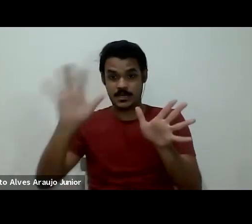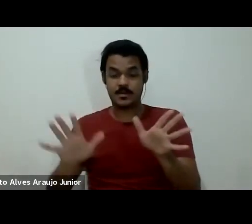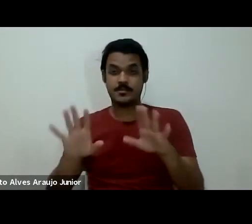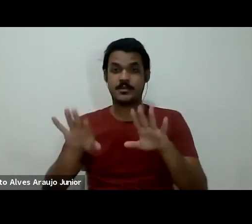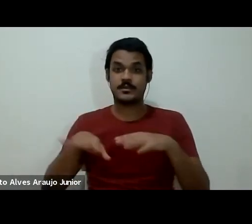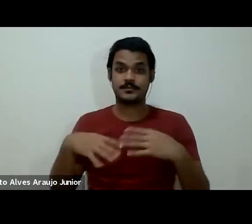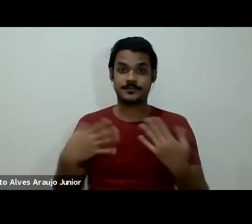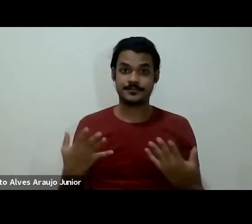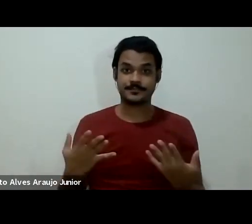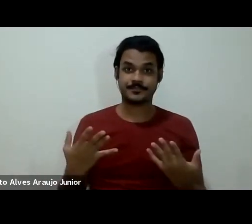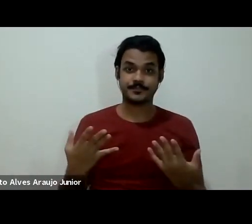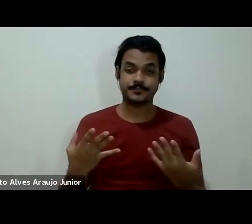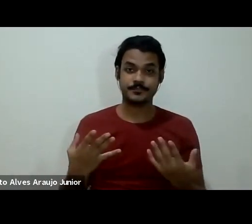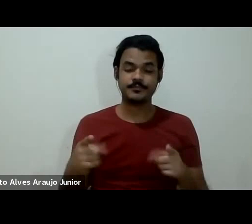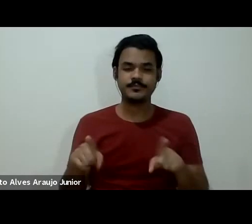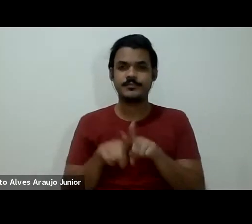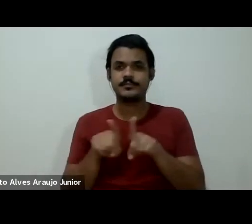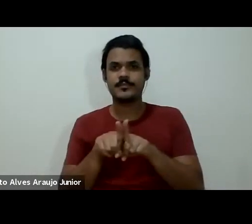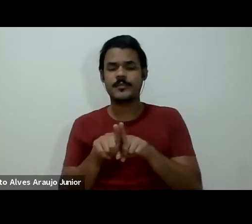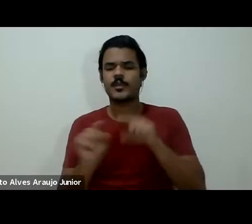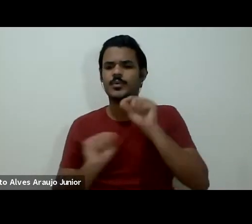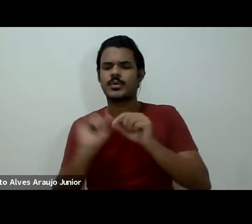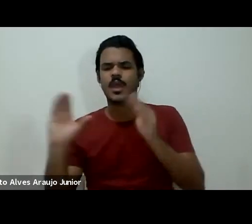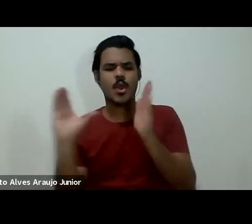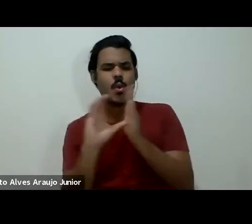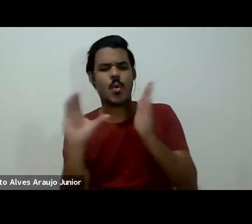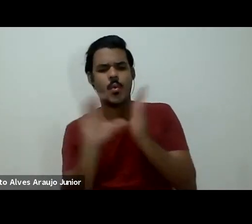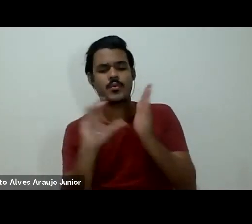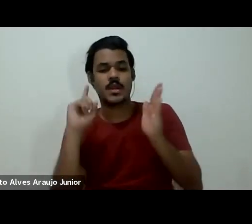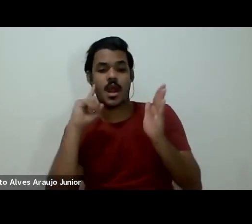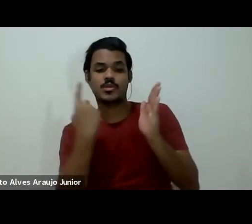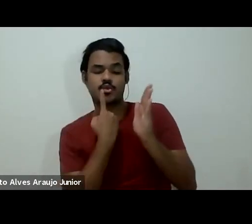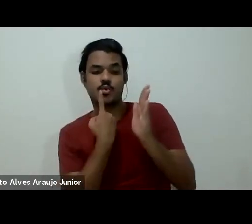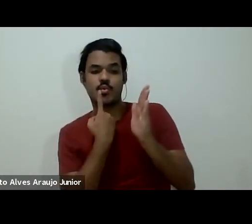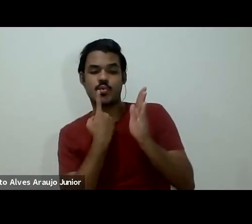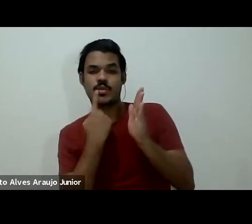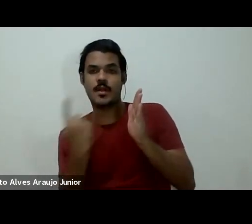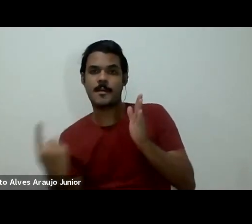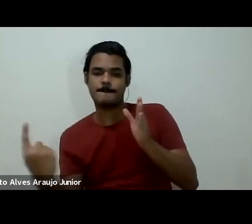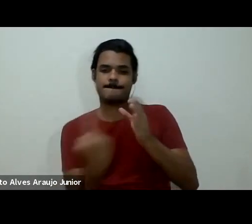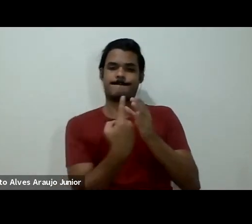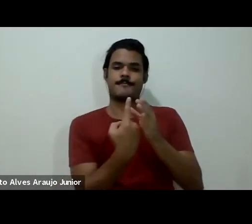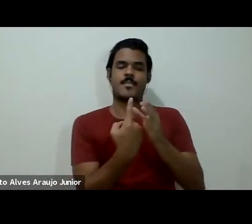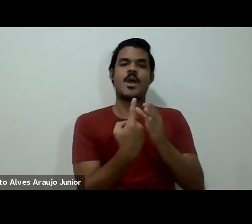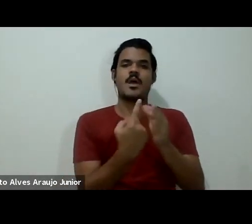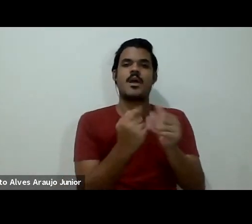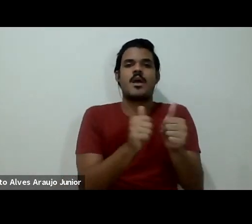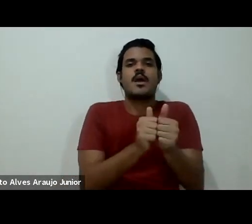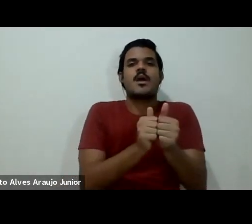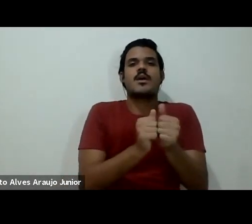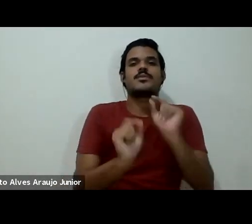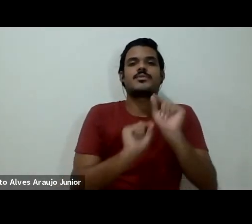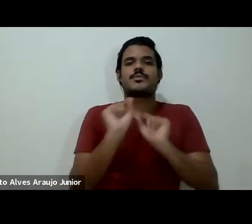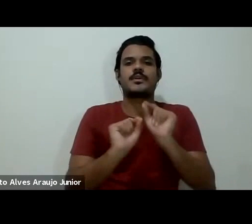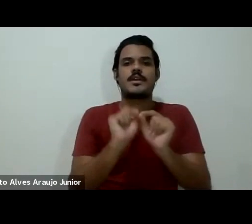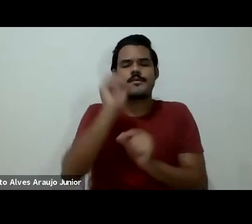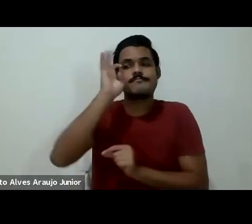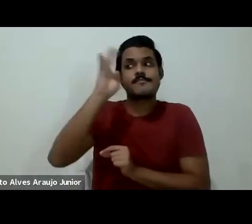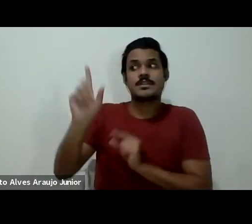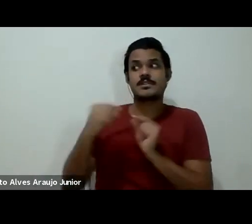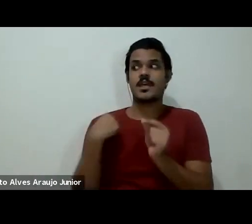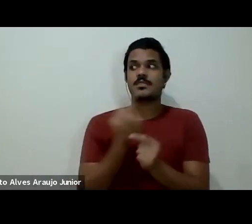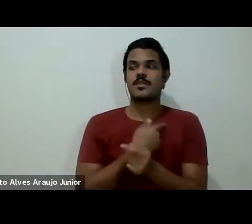e trazendo as comunidades surdas e não surdas para perto, e para